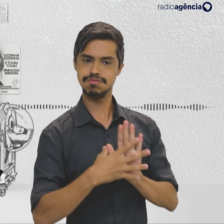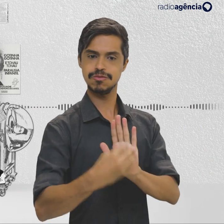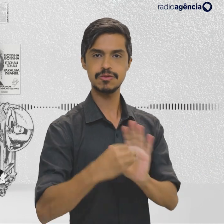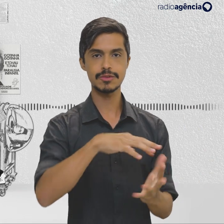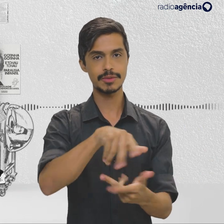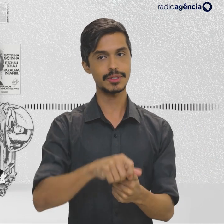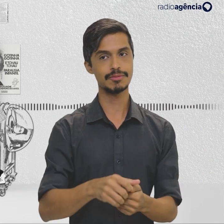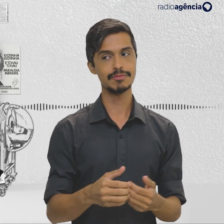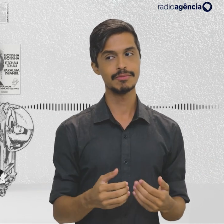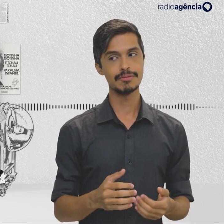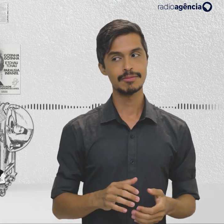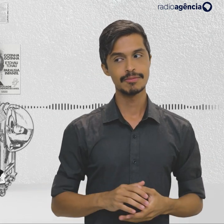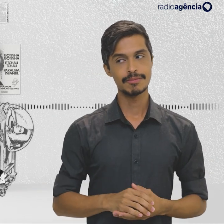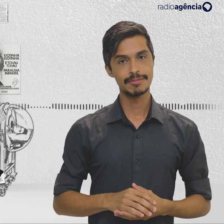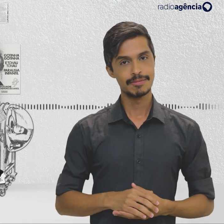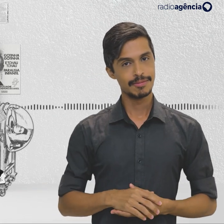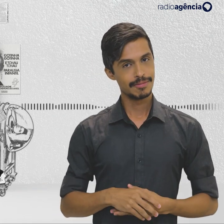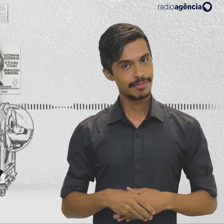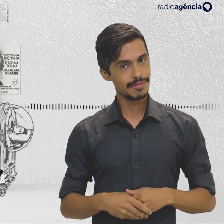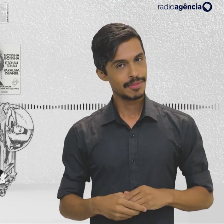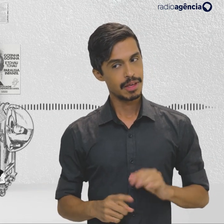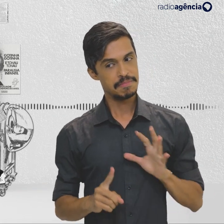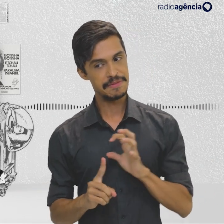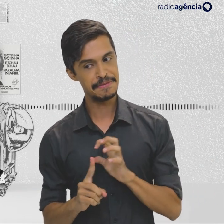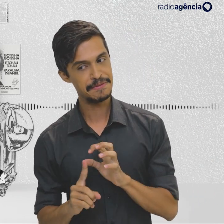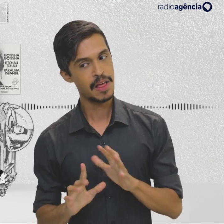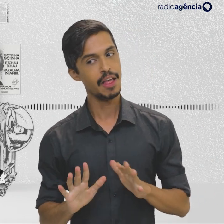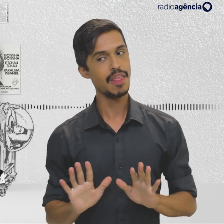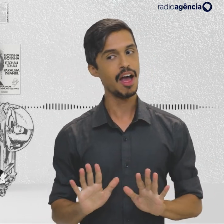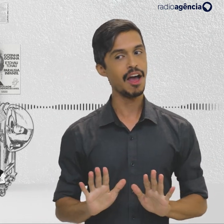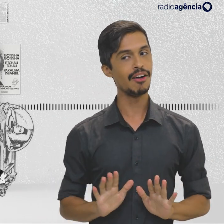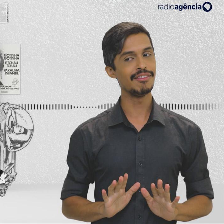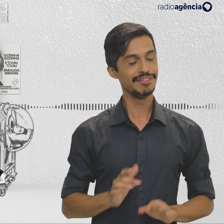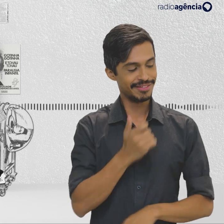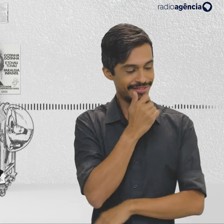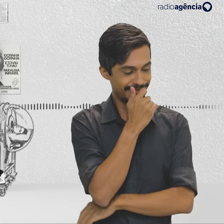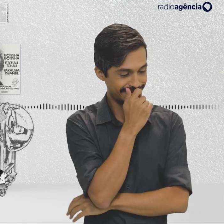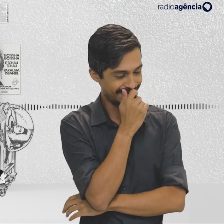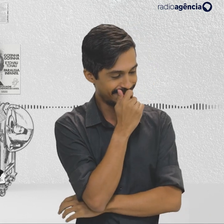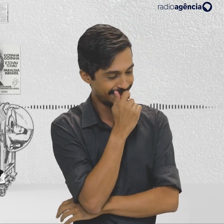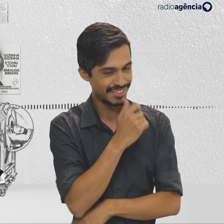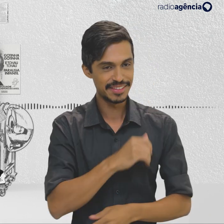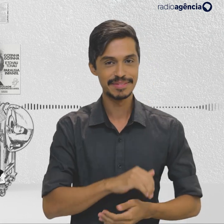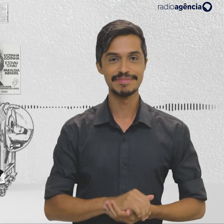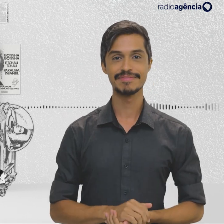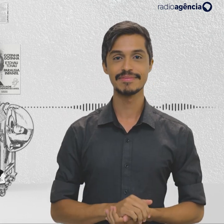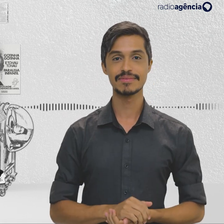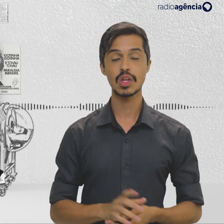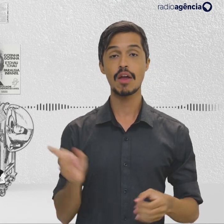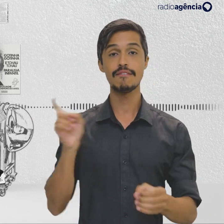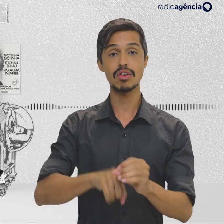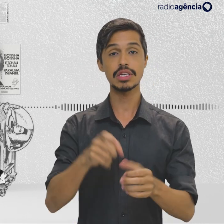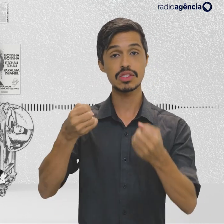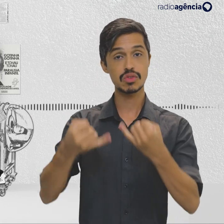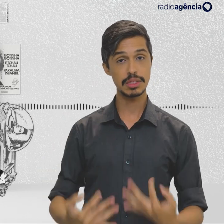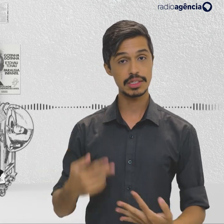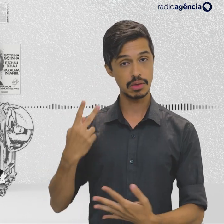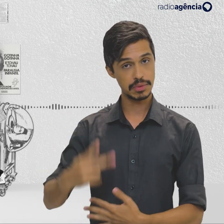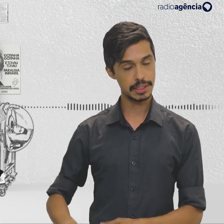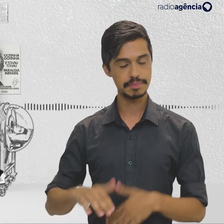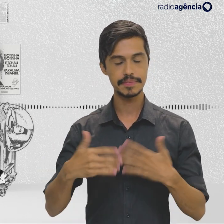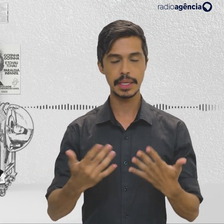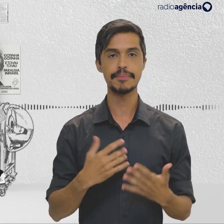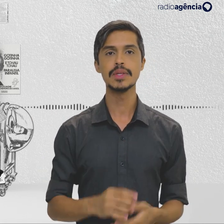ser um exemplo Mundial mas sem pressão tá Éder voltando ao que ele